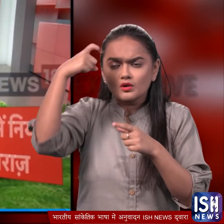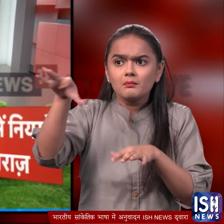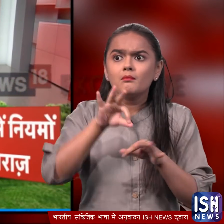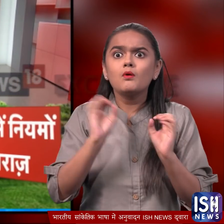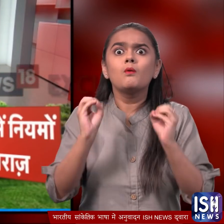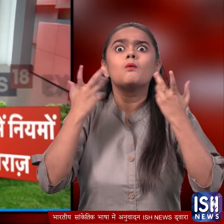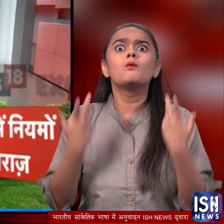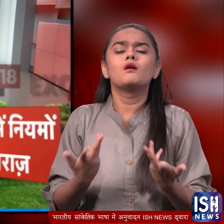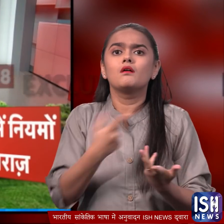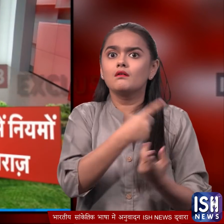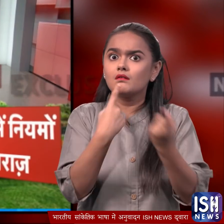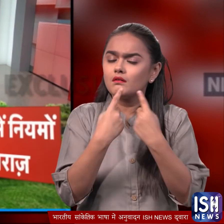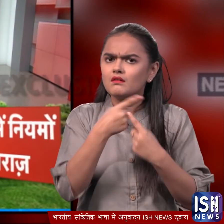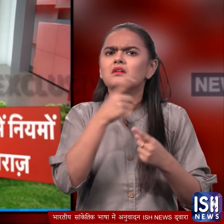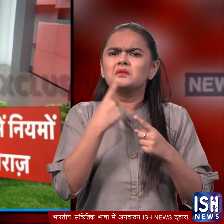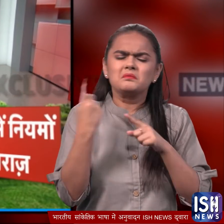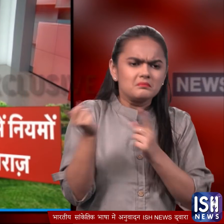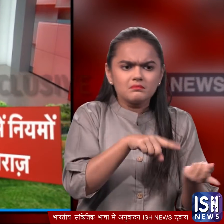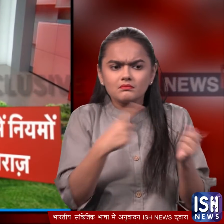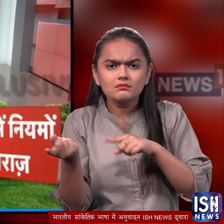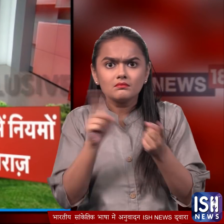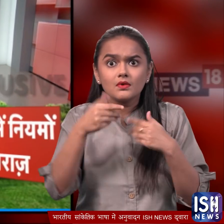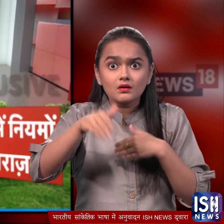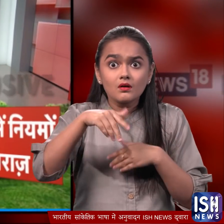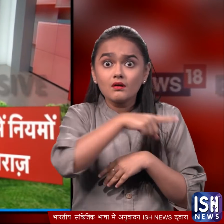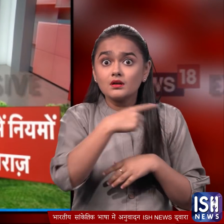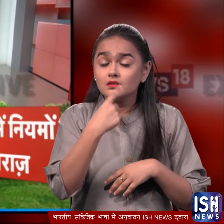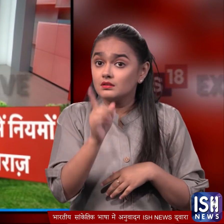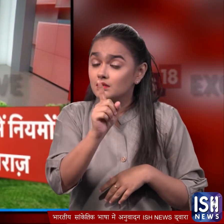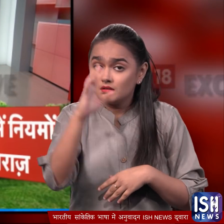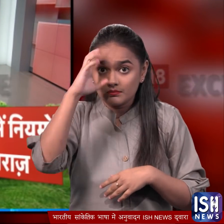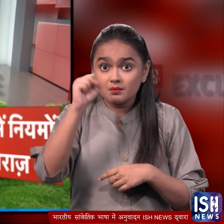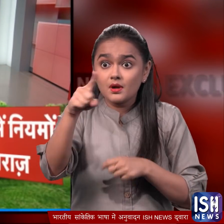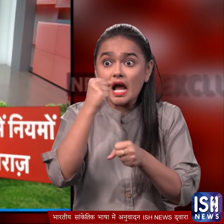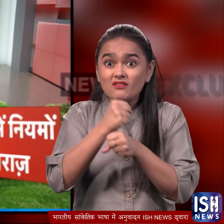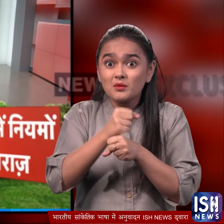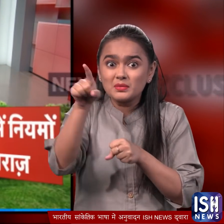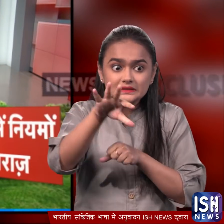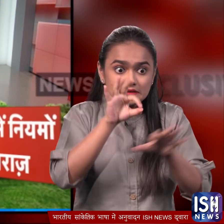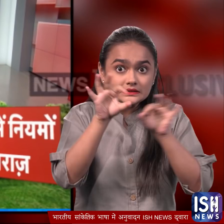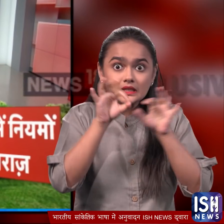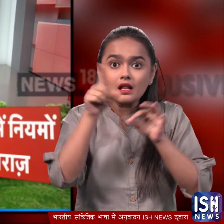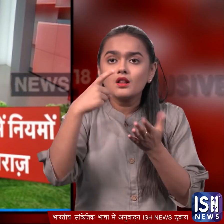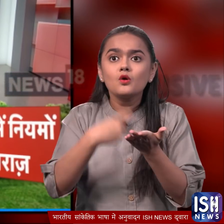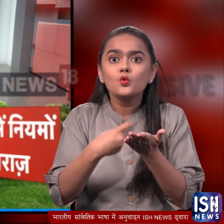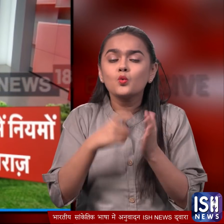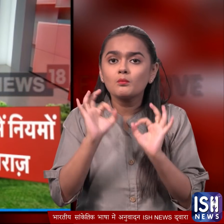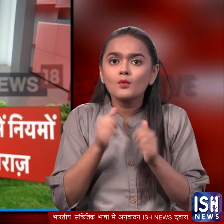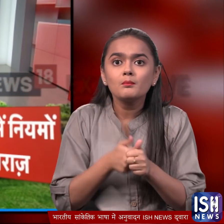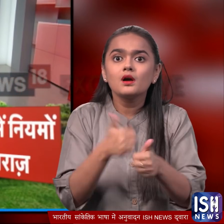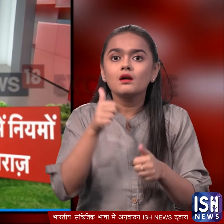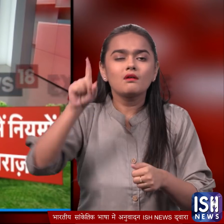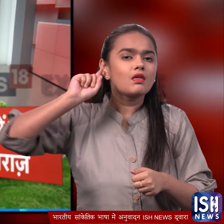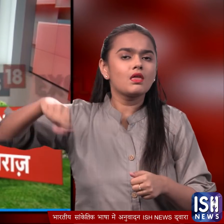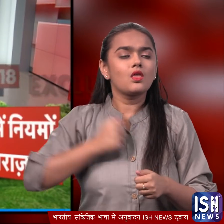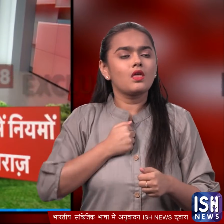रिपोर्ट है। इस मसले पर सुनवाई के दौरान अदालत ने दो टूक कहा है कि सरकार ने नियमों की अनदेखी कर मनमाने तरीके से नियुक्तियां की